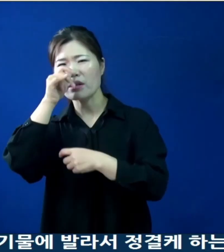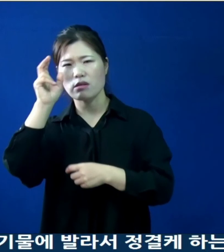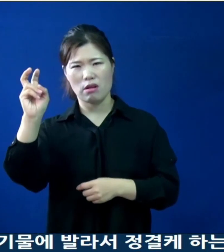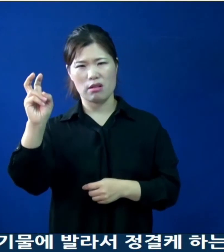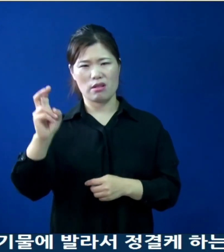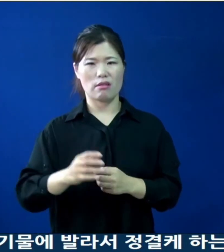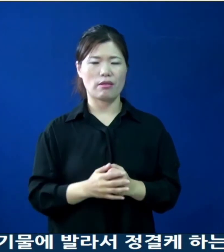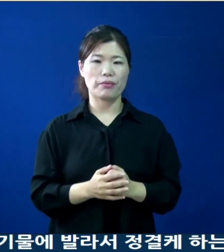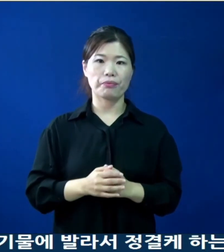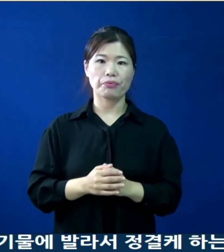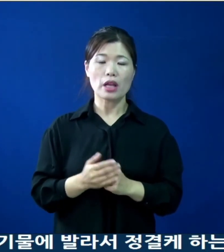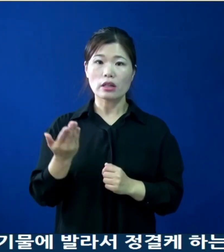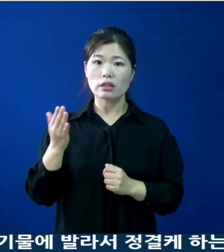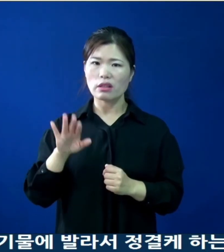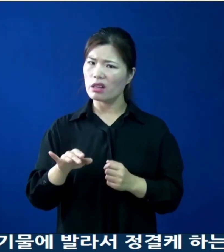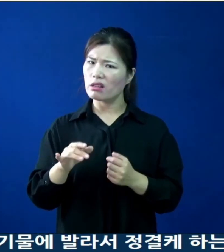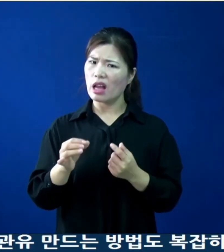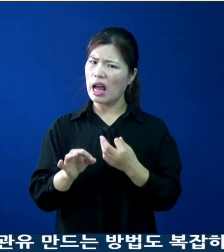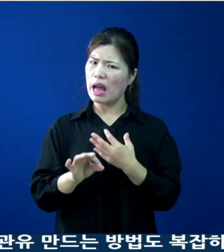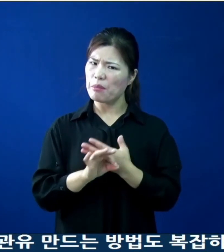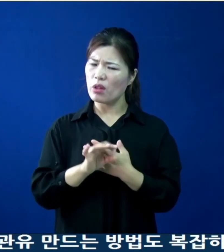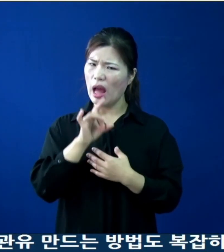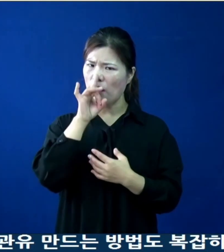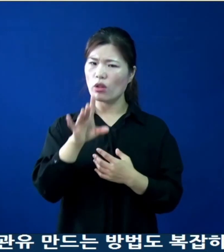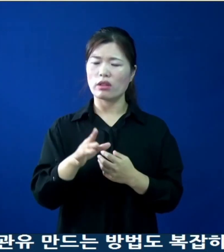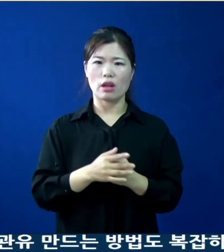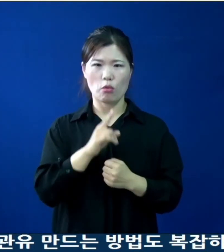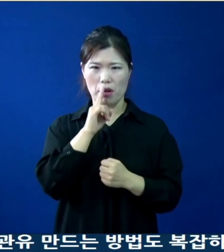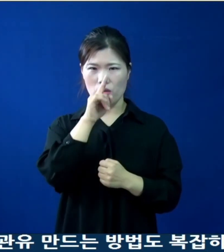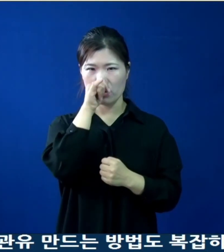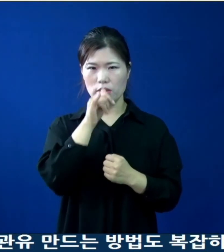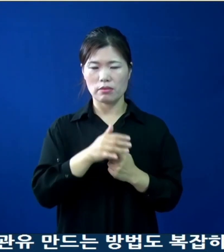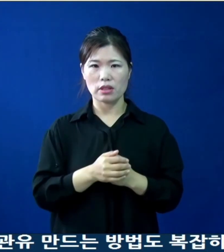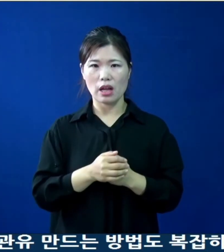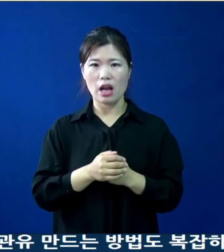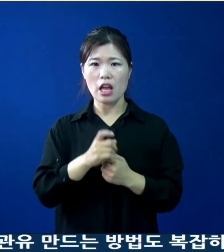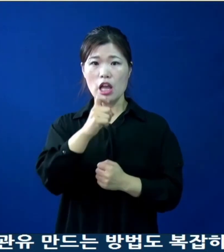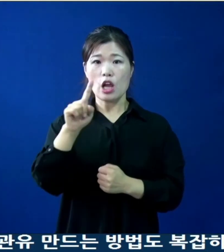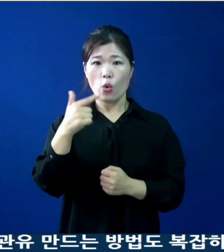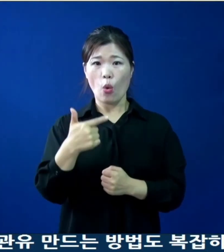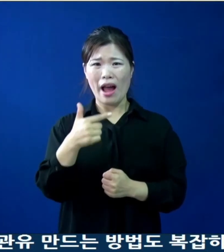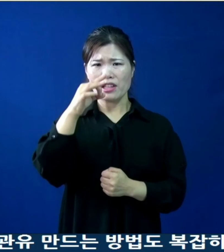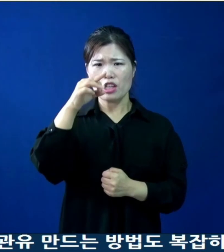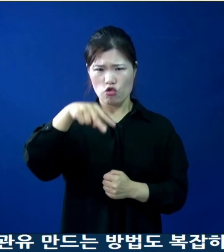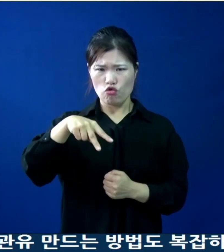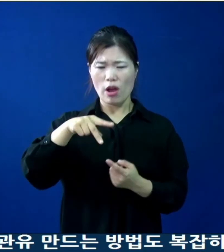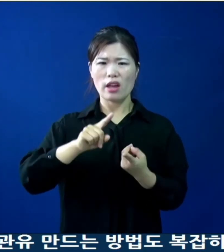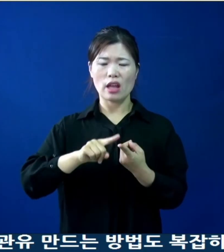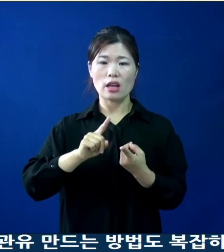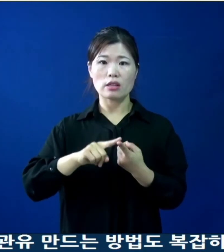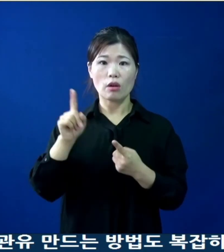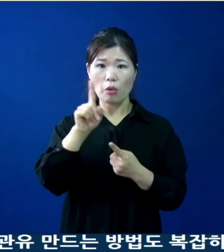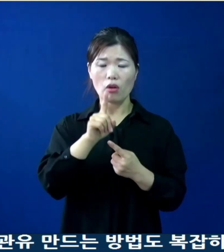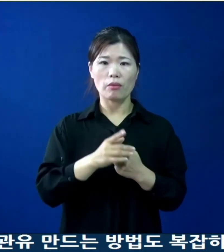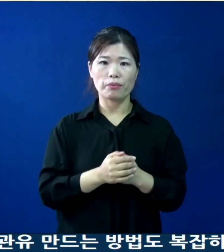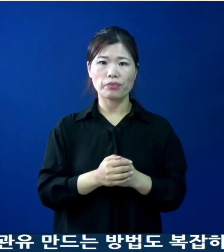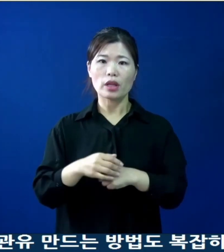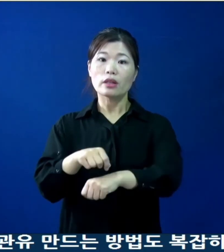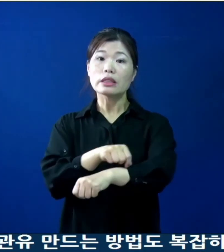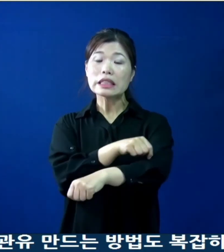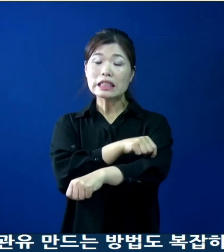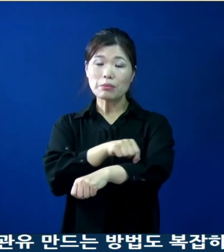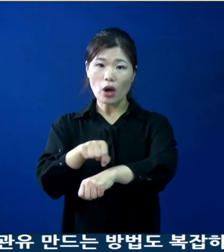같아요. 그런데 그렇게 하면 안 된다는 겁니다. 관유의 용법 가운데 특별히